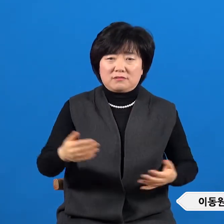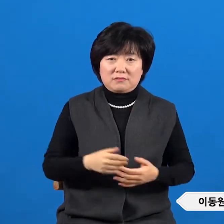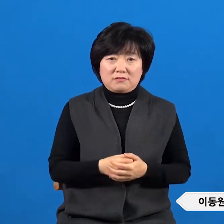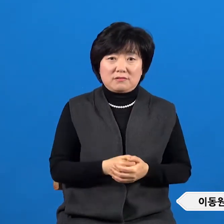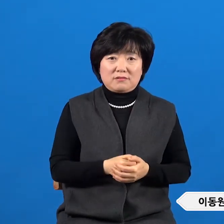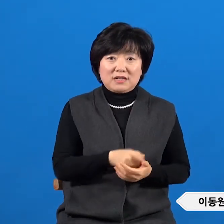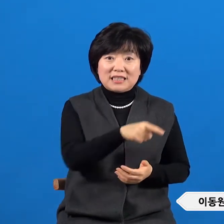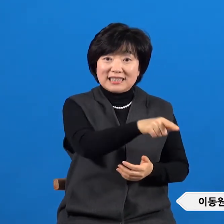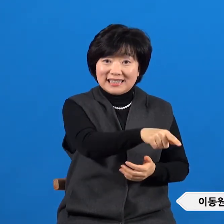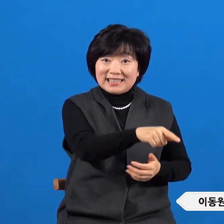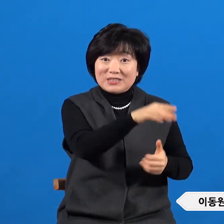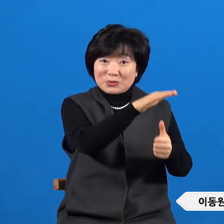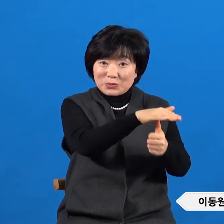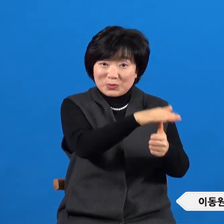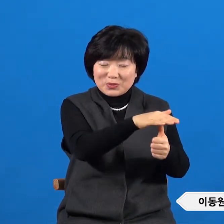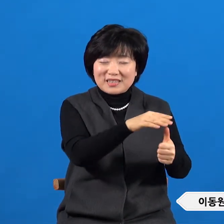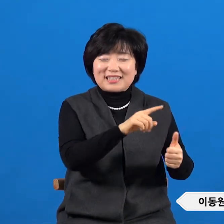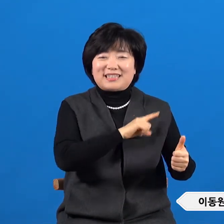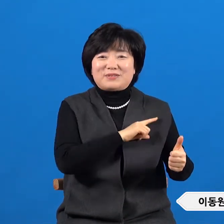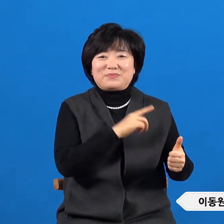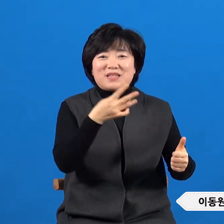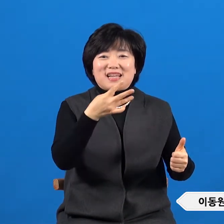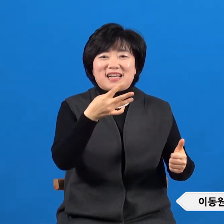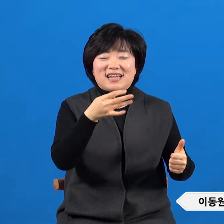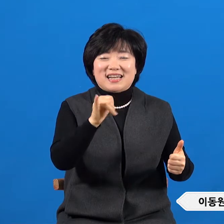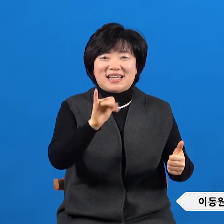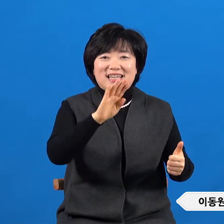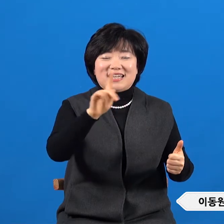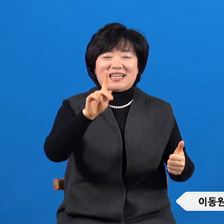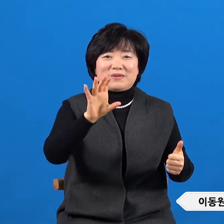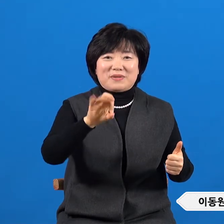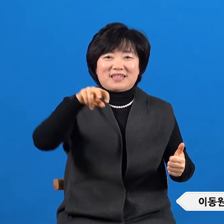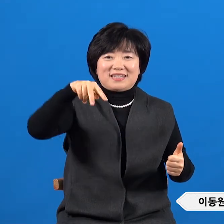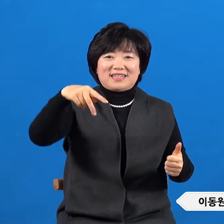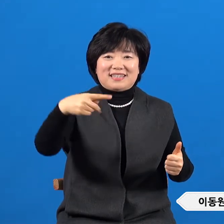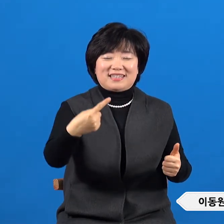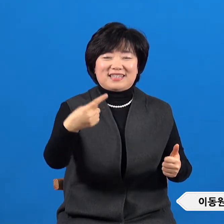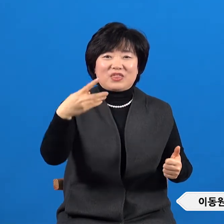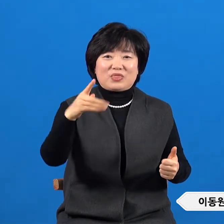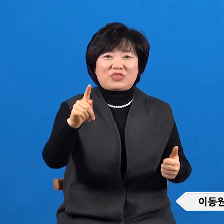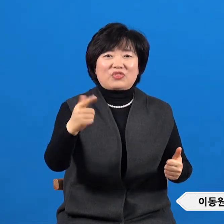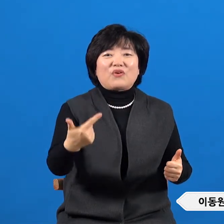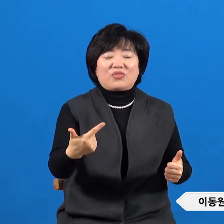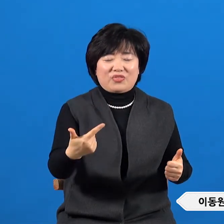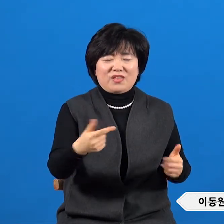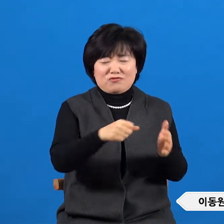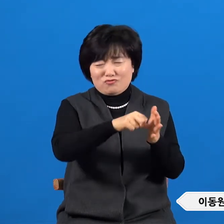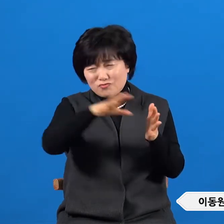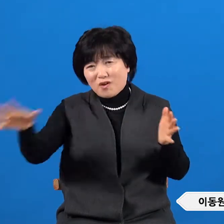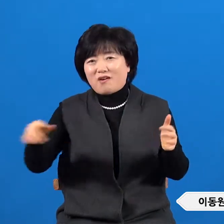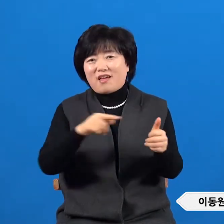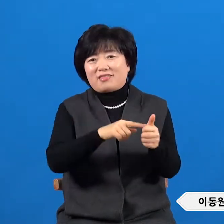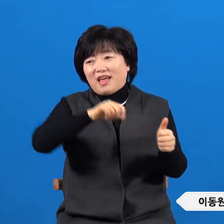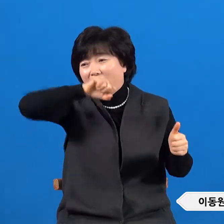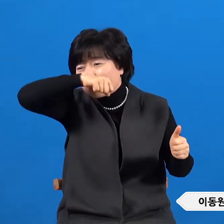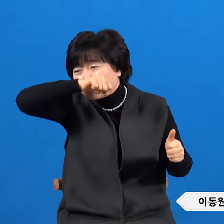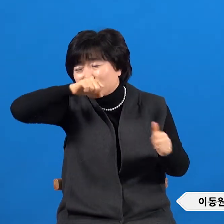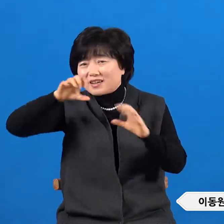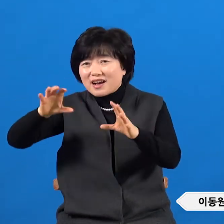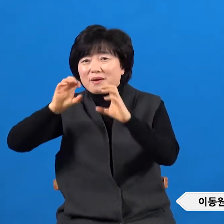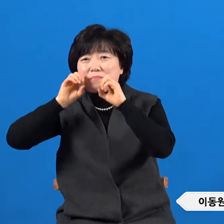바치려고요. 이 소년이 바로 유명한 리빙스톤이었습니다. 아프리카를 변화시킨 그리고 아프리카 세상을